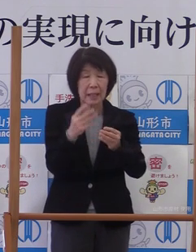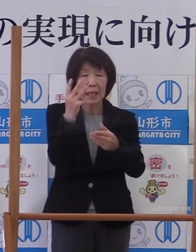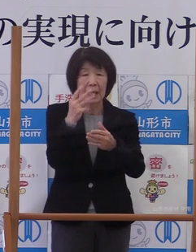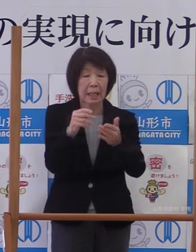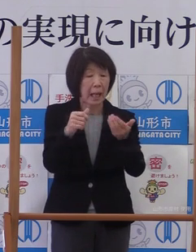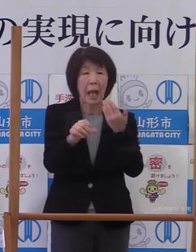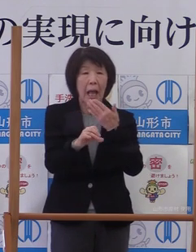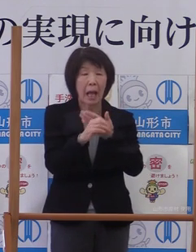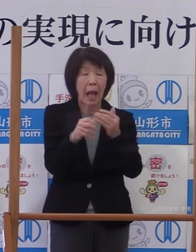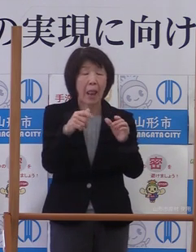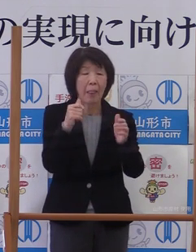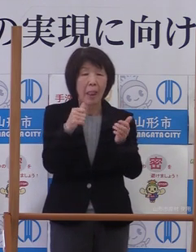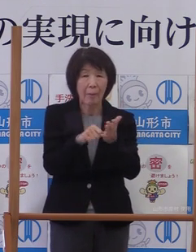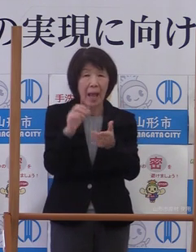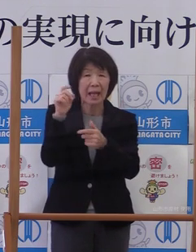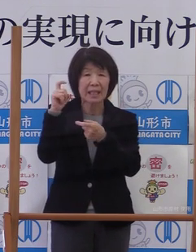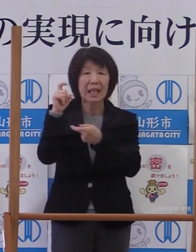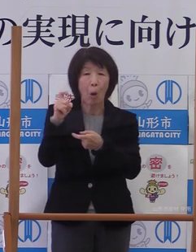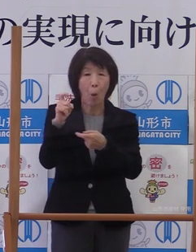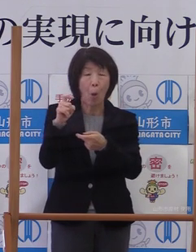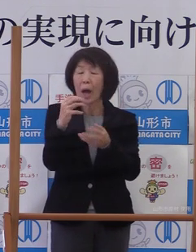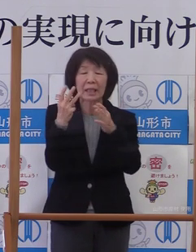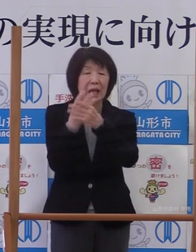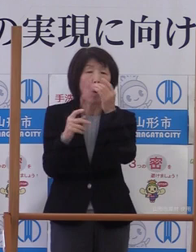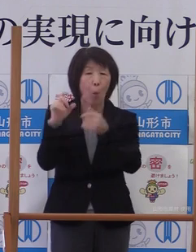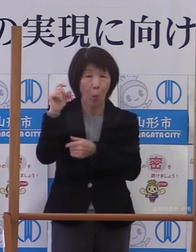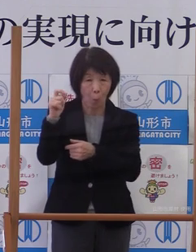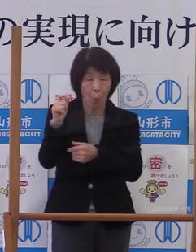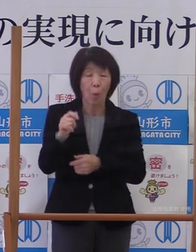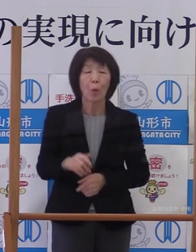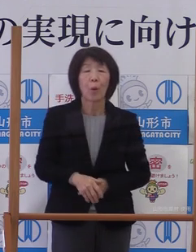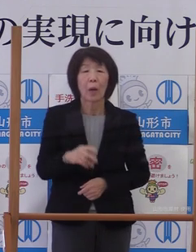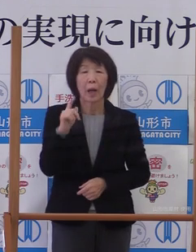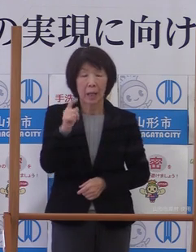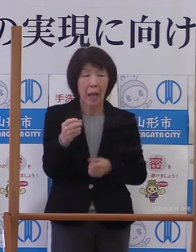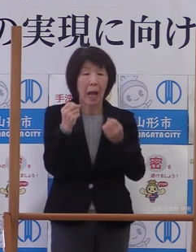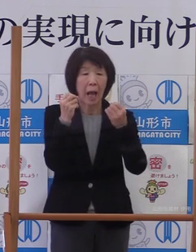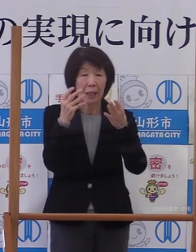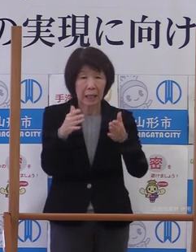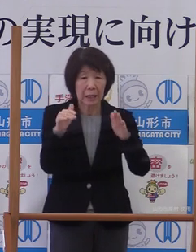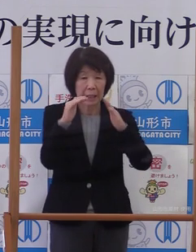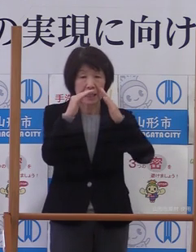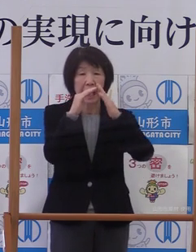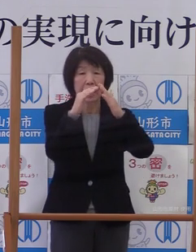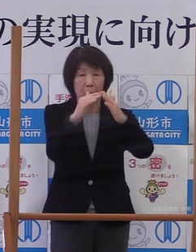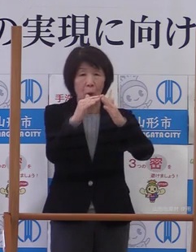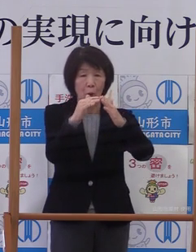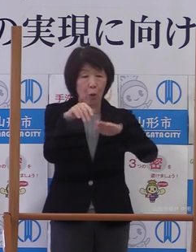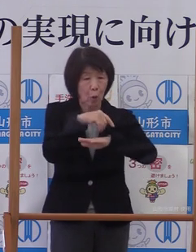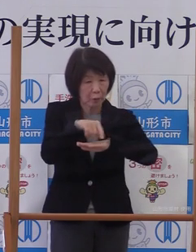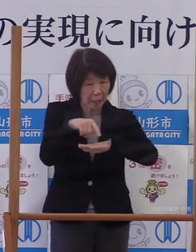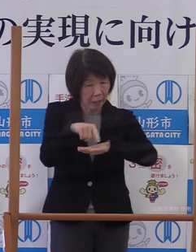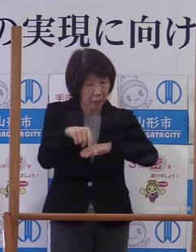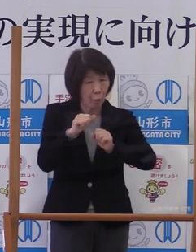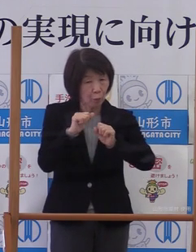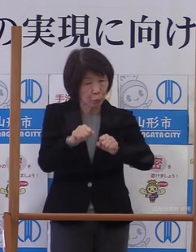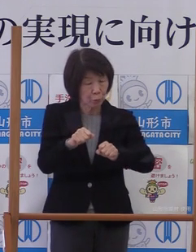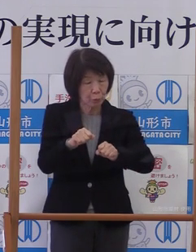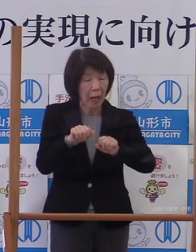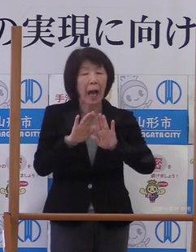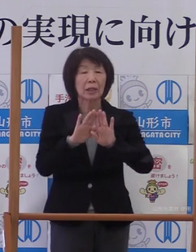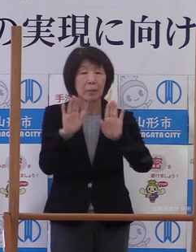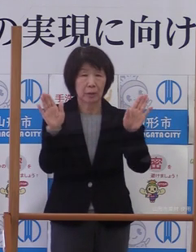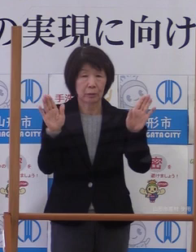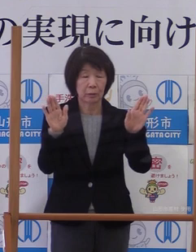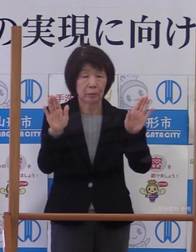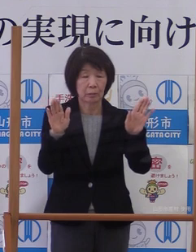について DBO 手法による事業者の選定を行い、新たに建物の設計業務に着手するとともに、